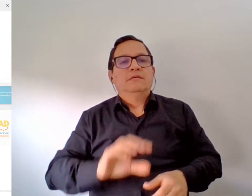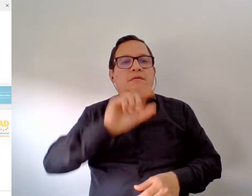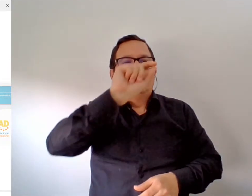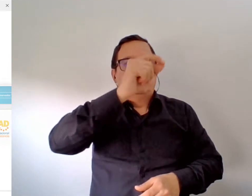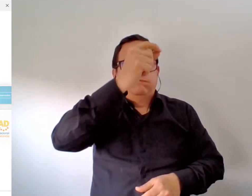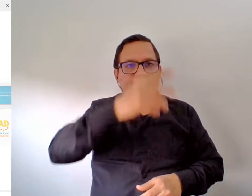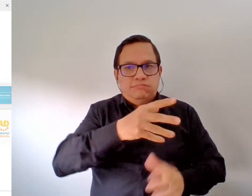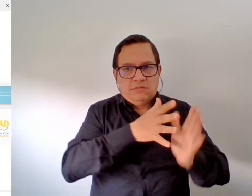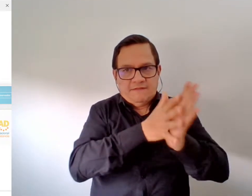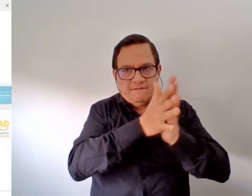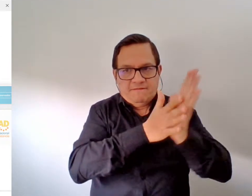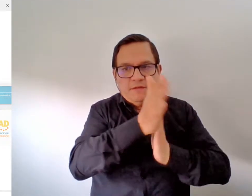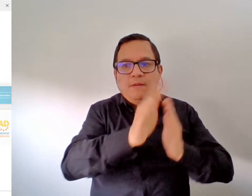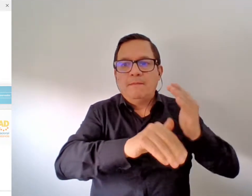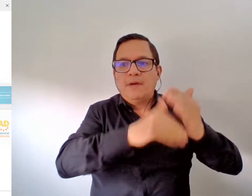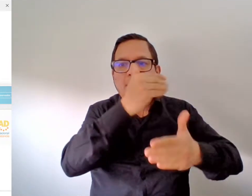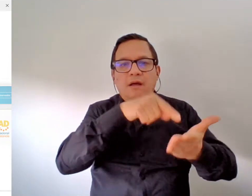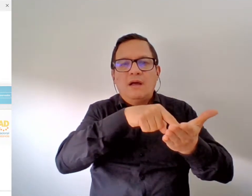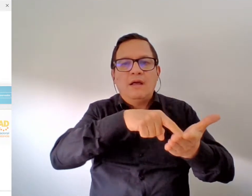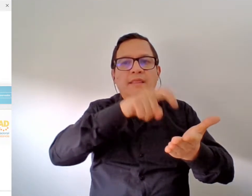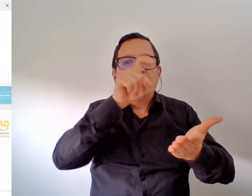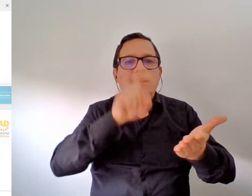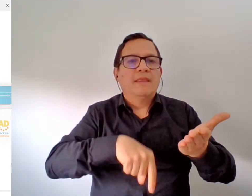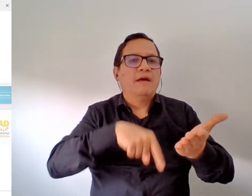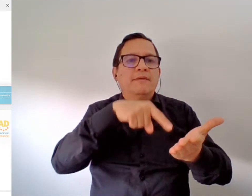de información inicial debe